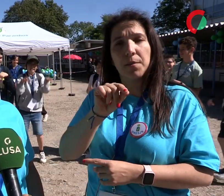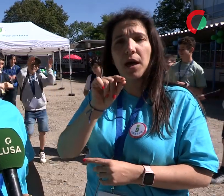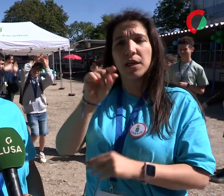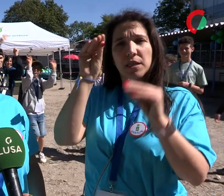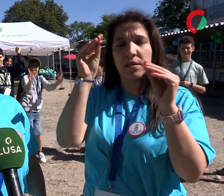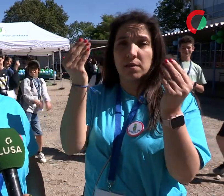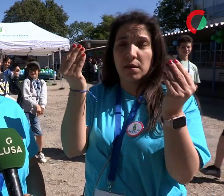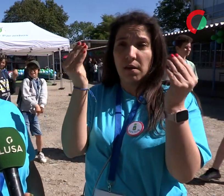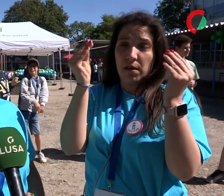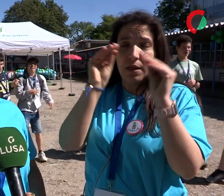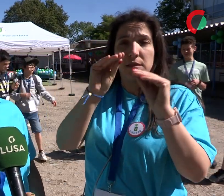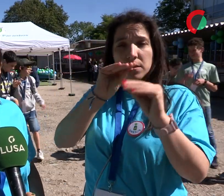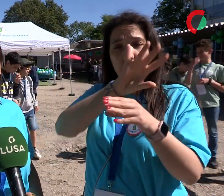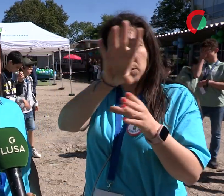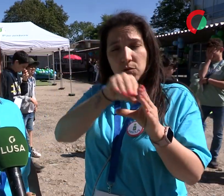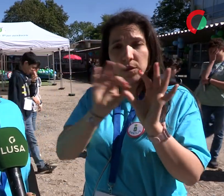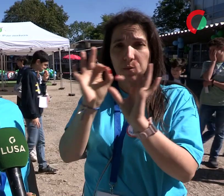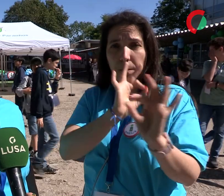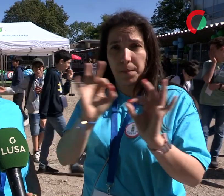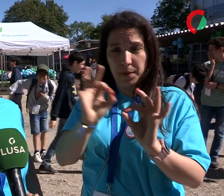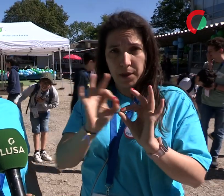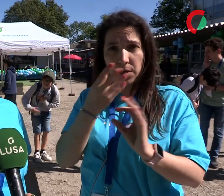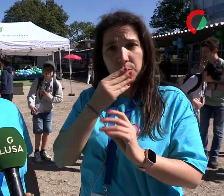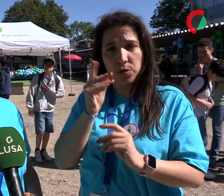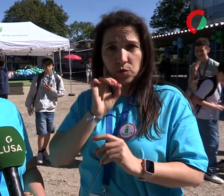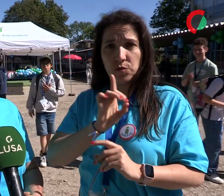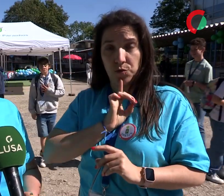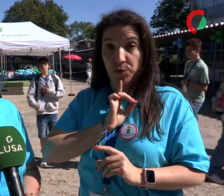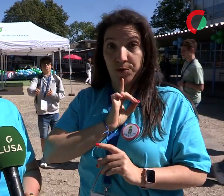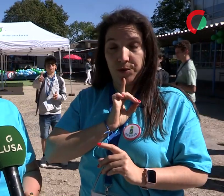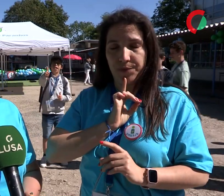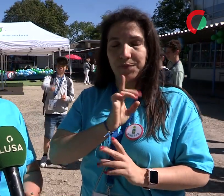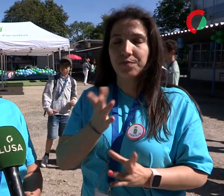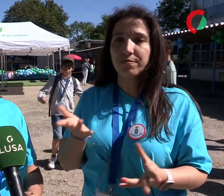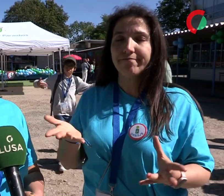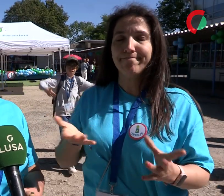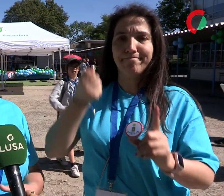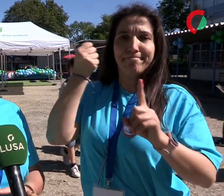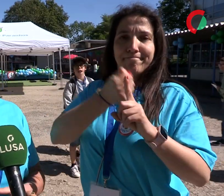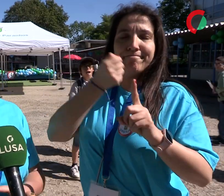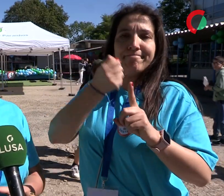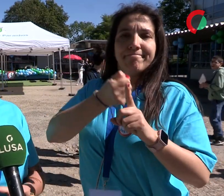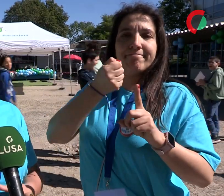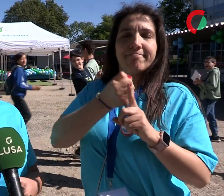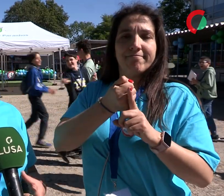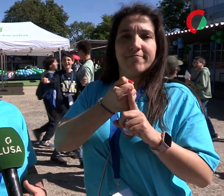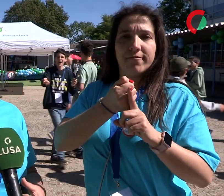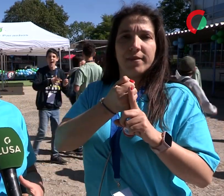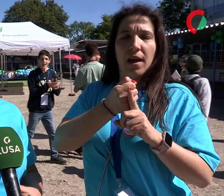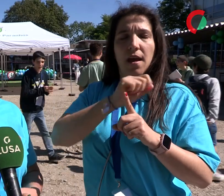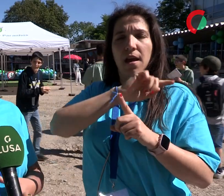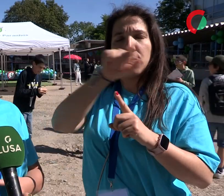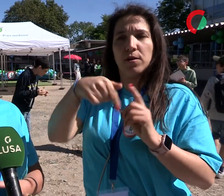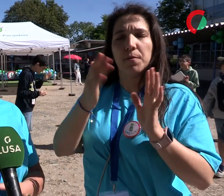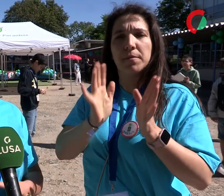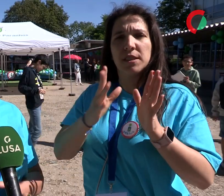inclusivo preparado para eles. As grandes batalhas é nós servirmos de modelo